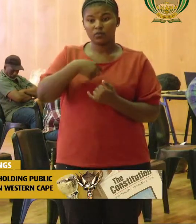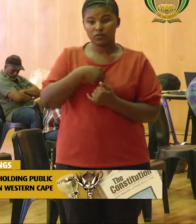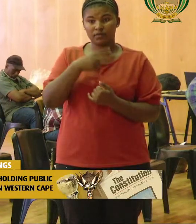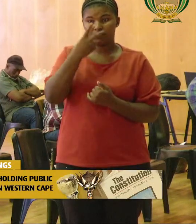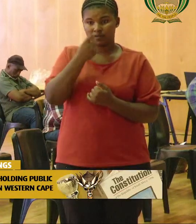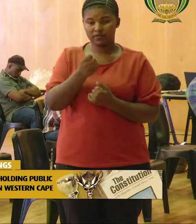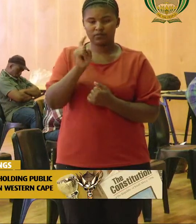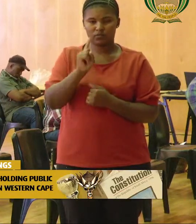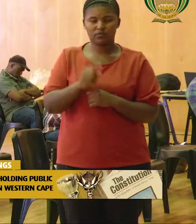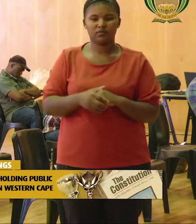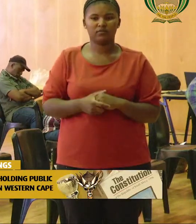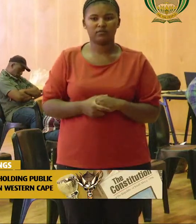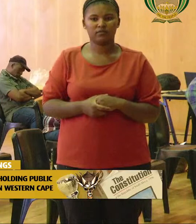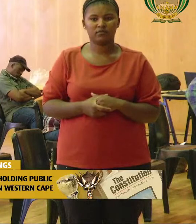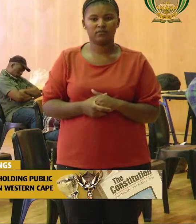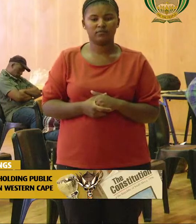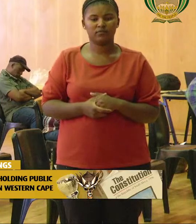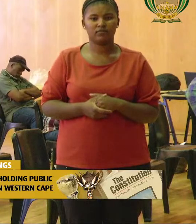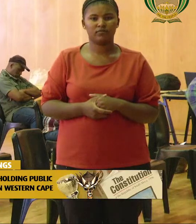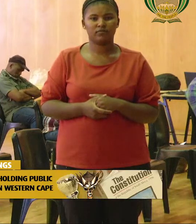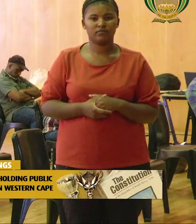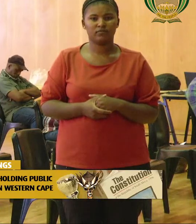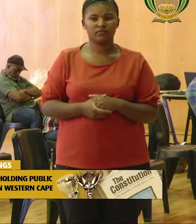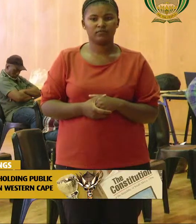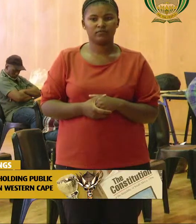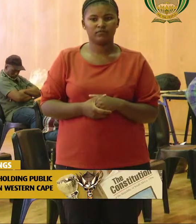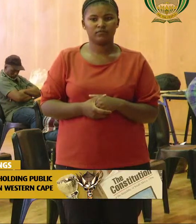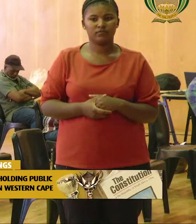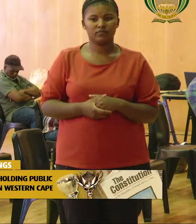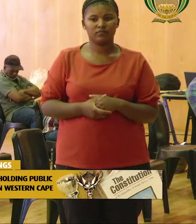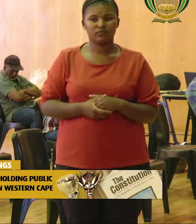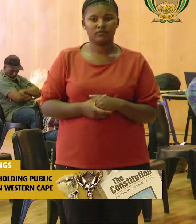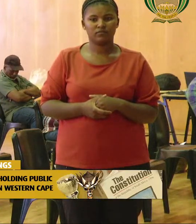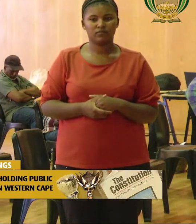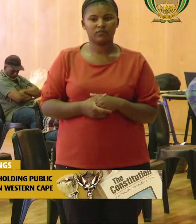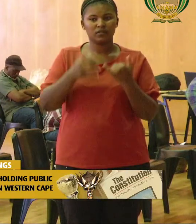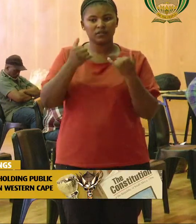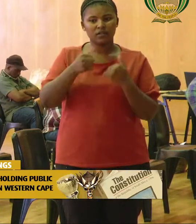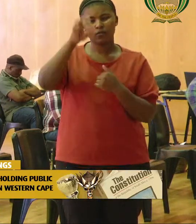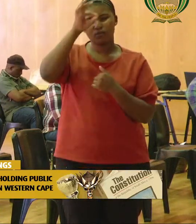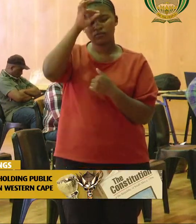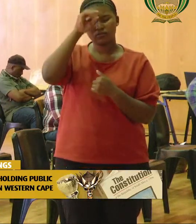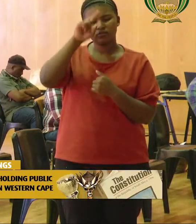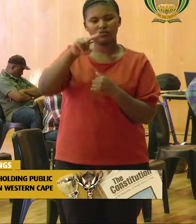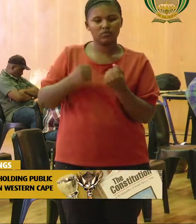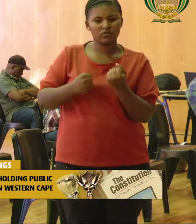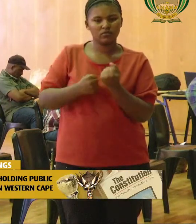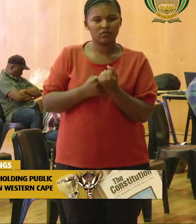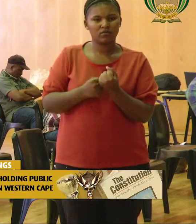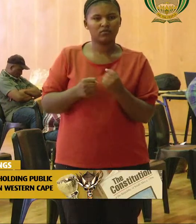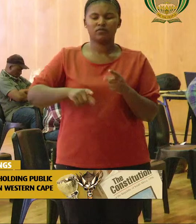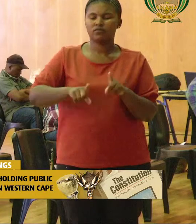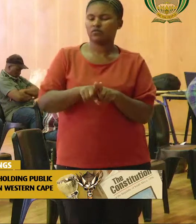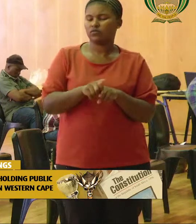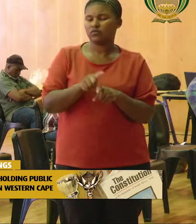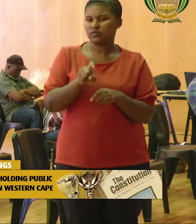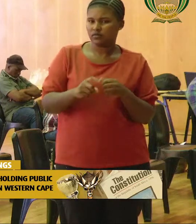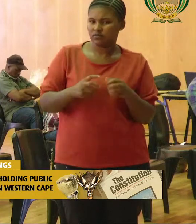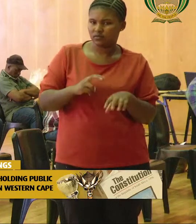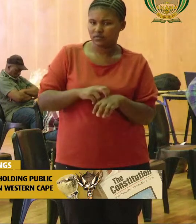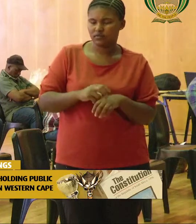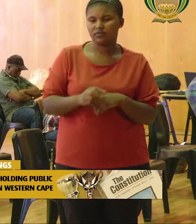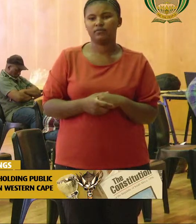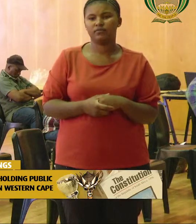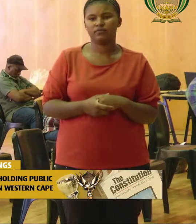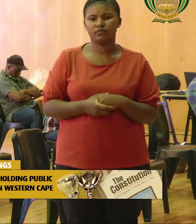bel, as hulle beskikbaar is, as jy die polisie bel, hulle is in Nysna. As jy die